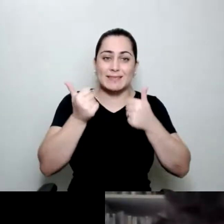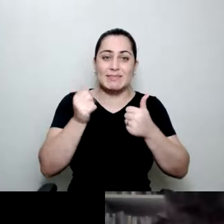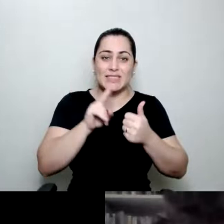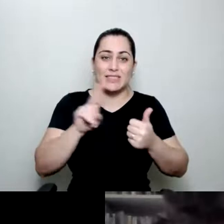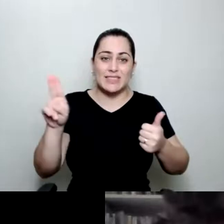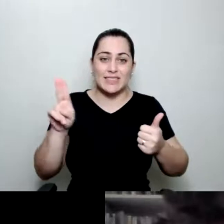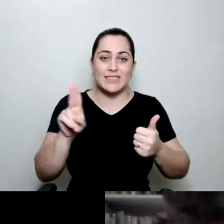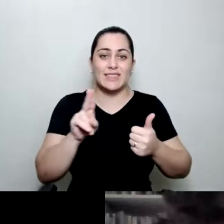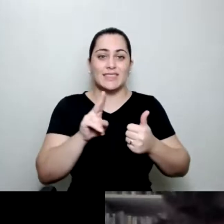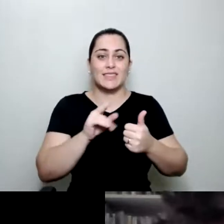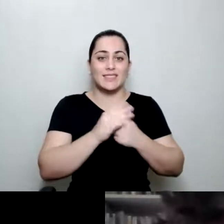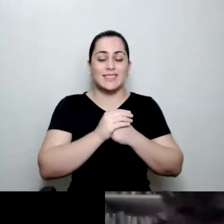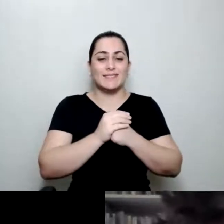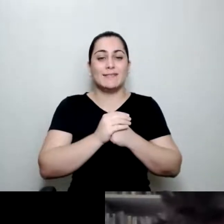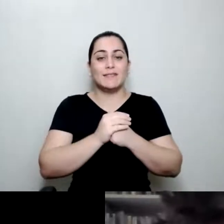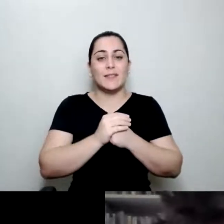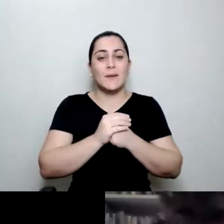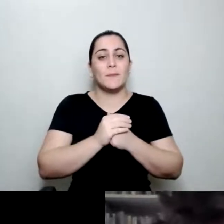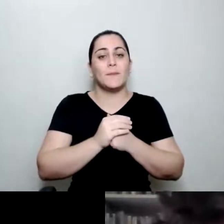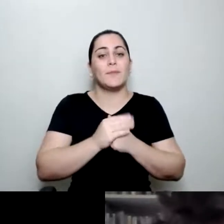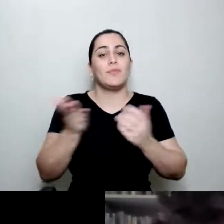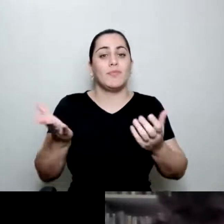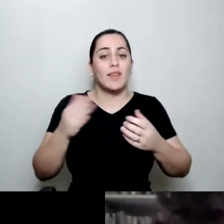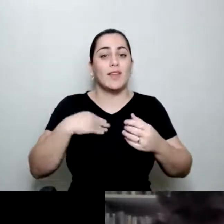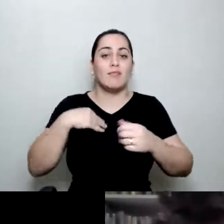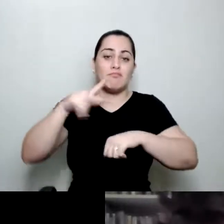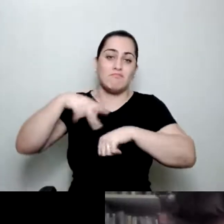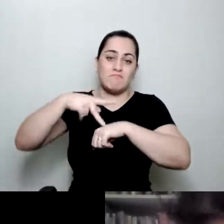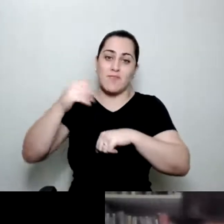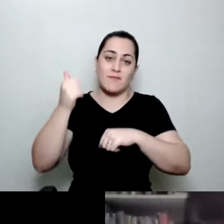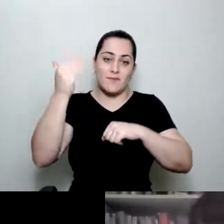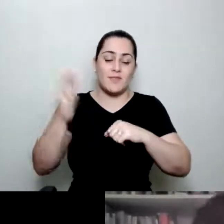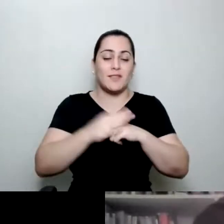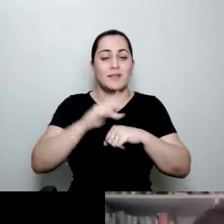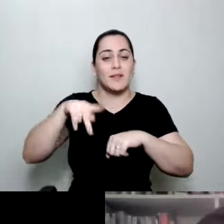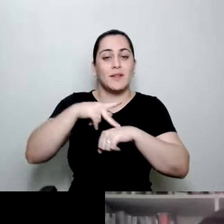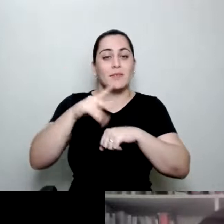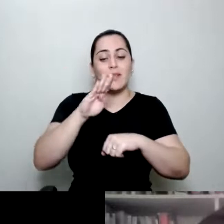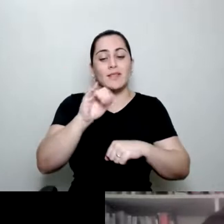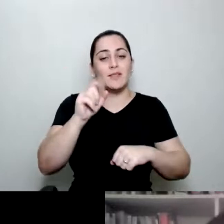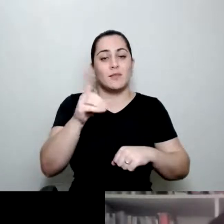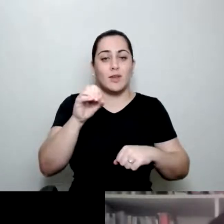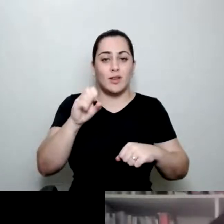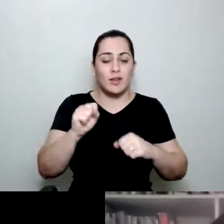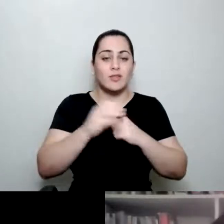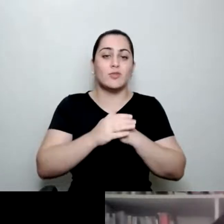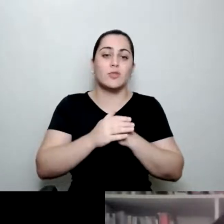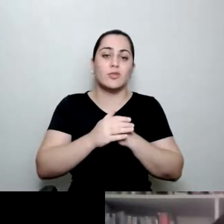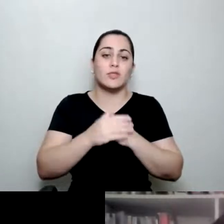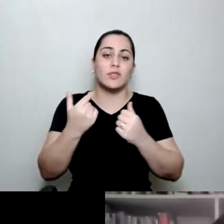é Radboud, em Nijmegen, algo assim, nos Países Baixos, com uma gramática